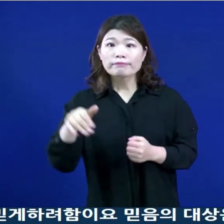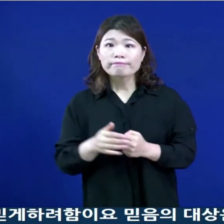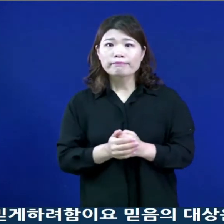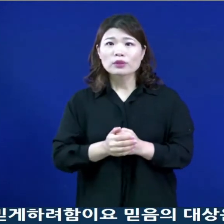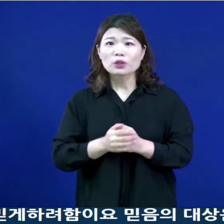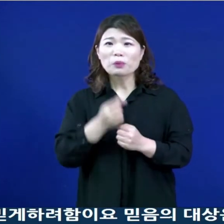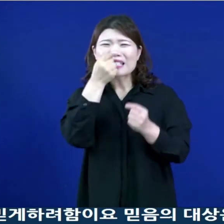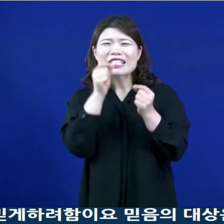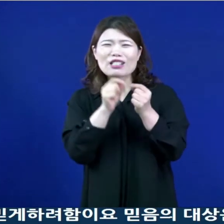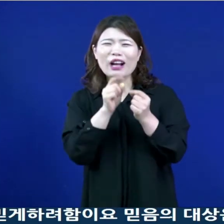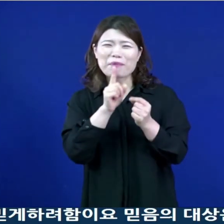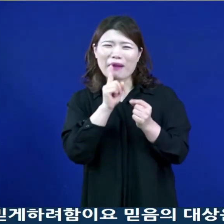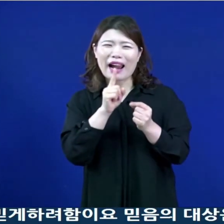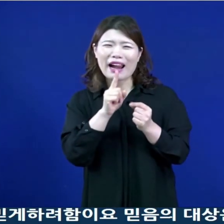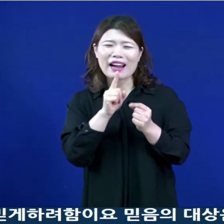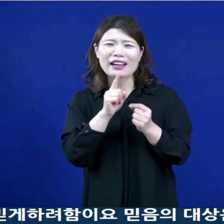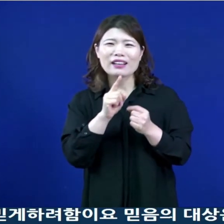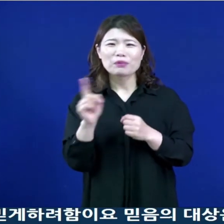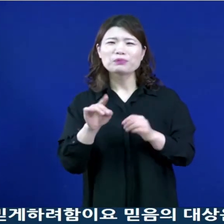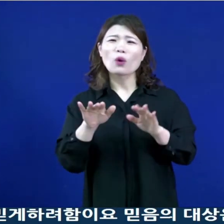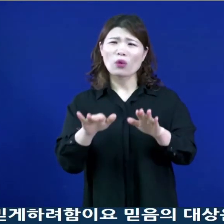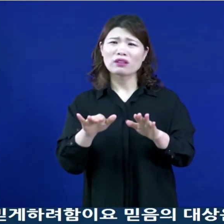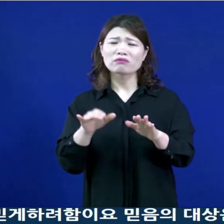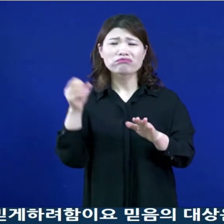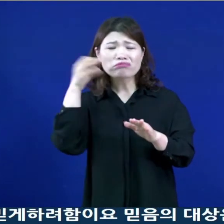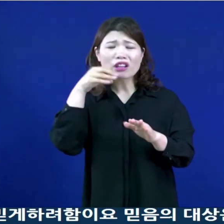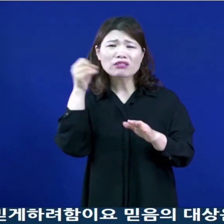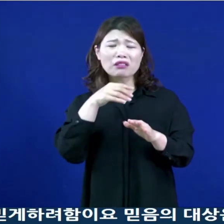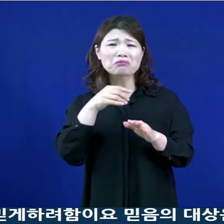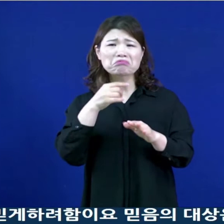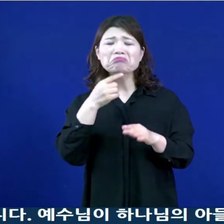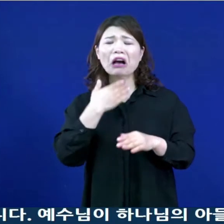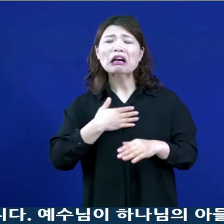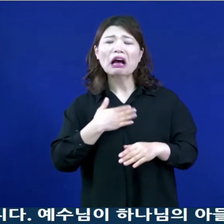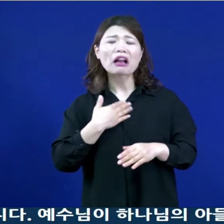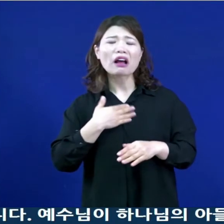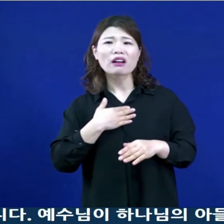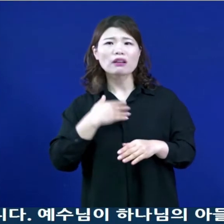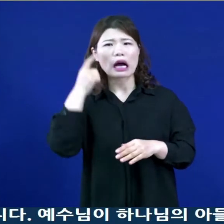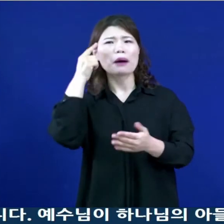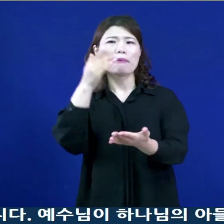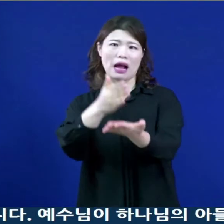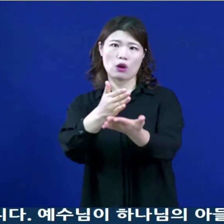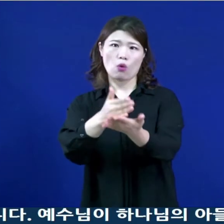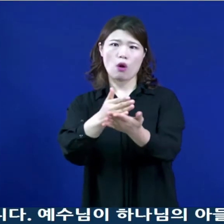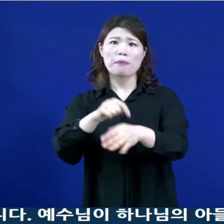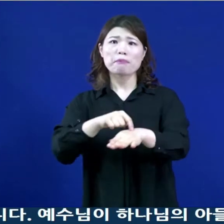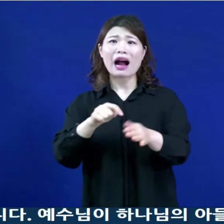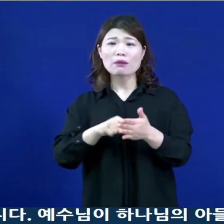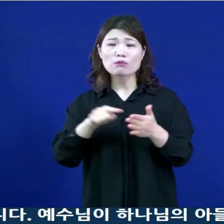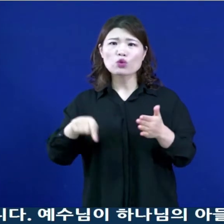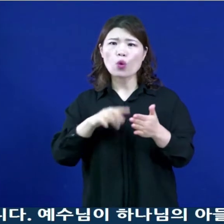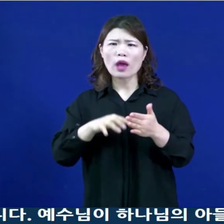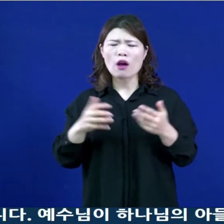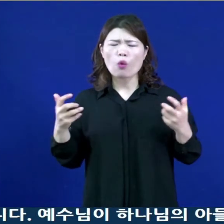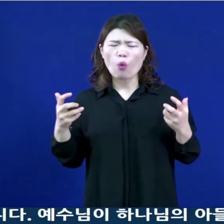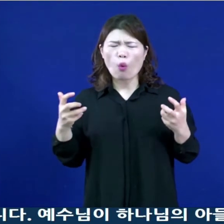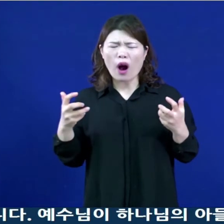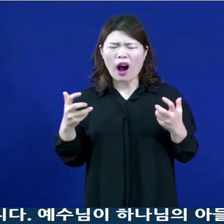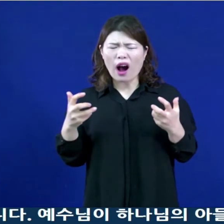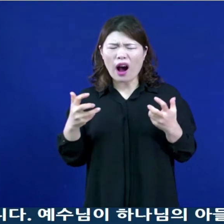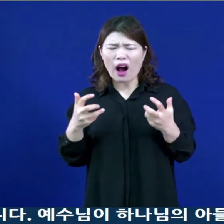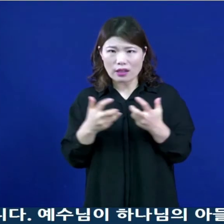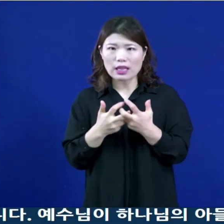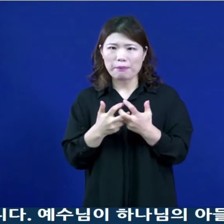친숙한 이야기지만 오늘 이 말씀이 그냥 친숙이 아니라 나의 마음속에 그냥 꽉 자리 잡힌